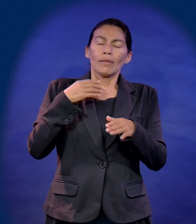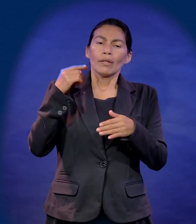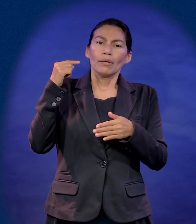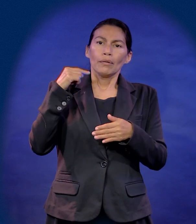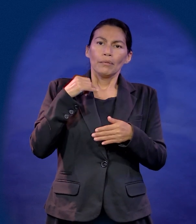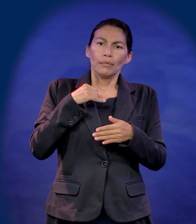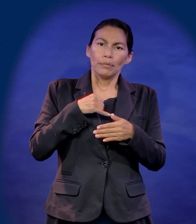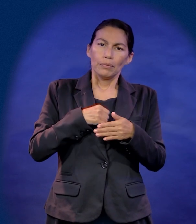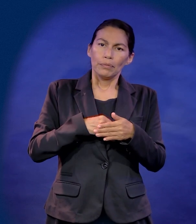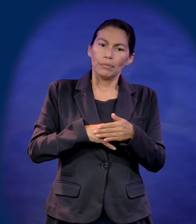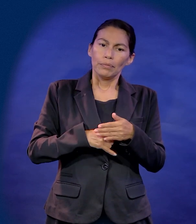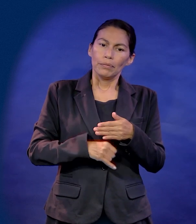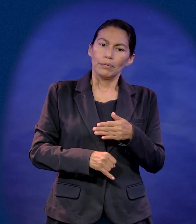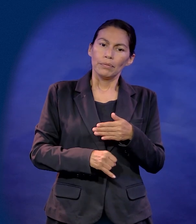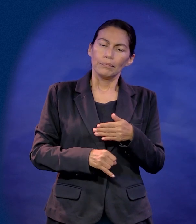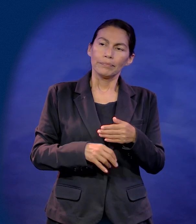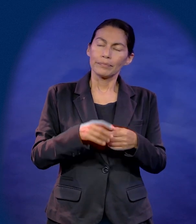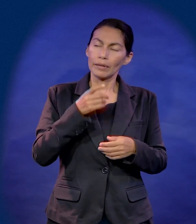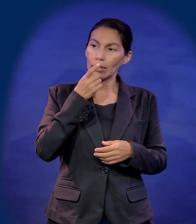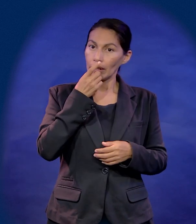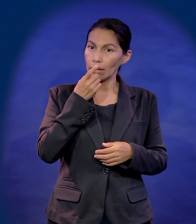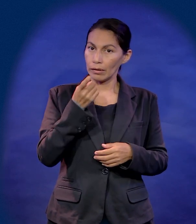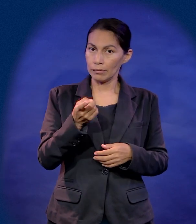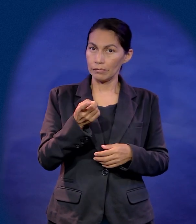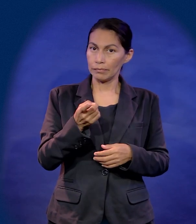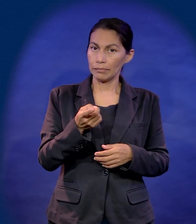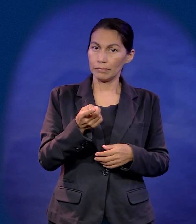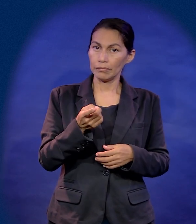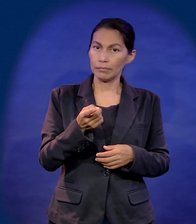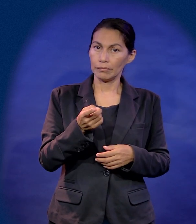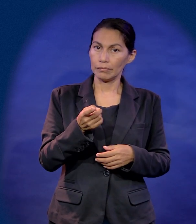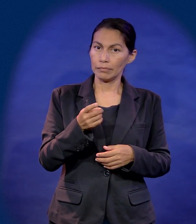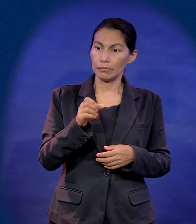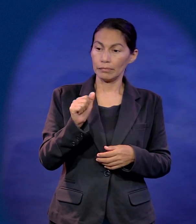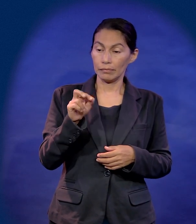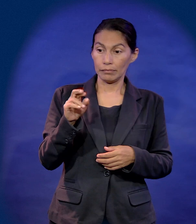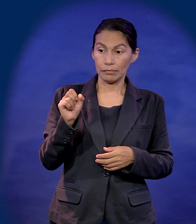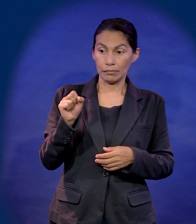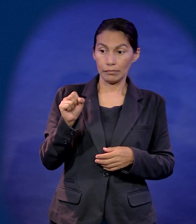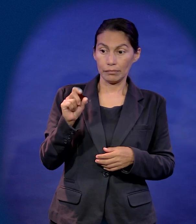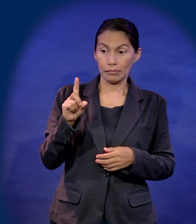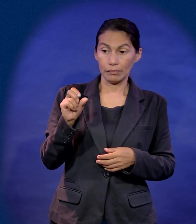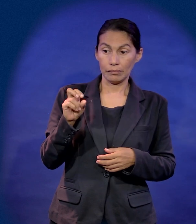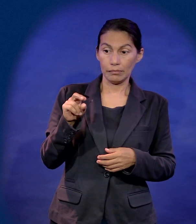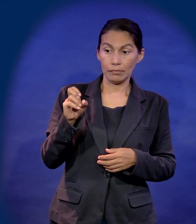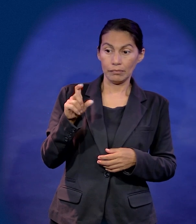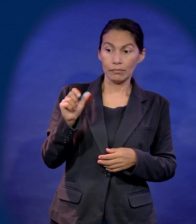Respire profundo y disciplínese a decir solamente, Sara Daniela,